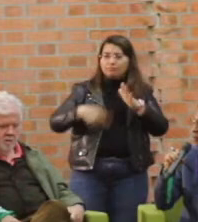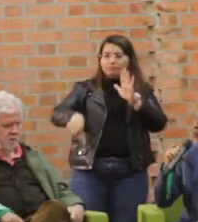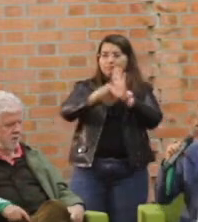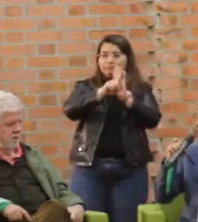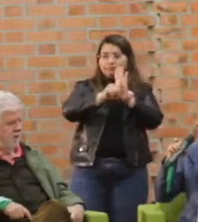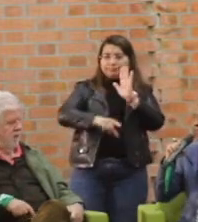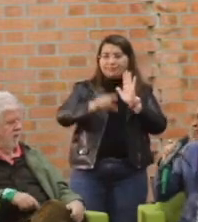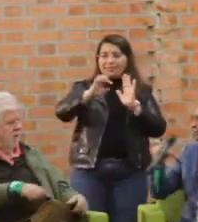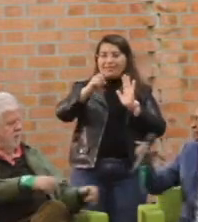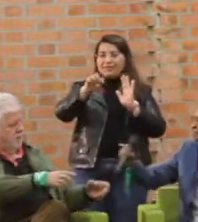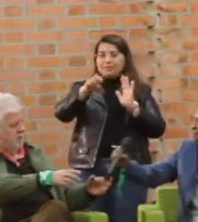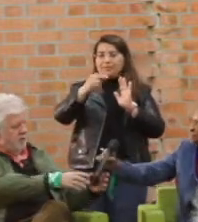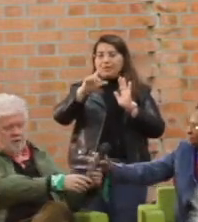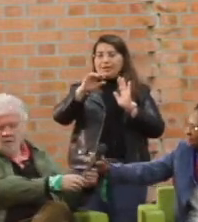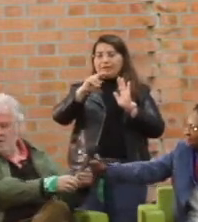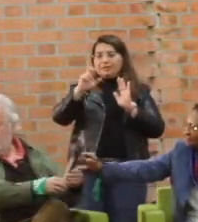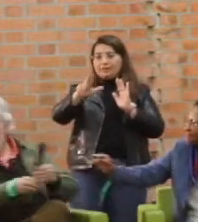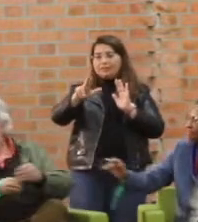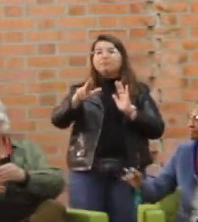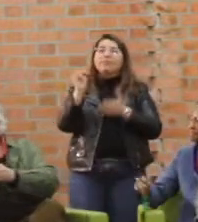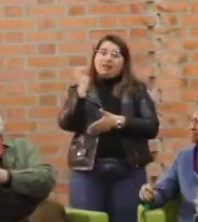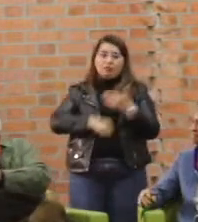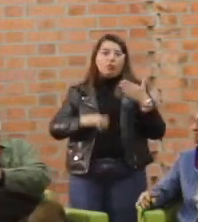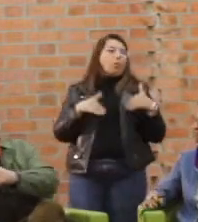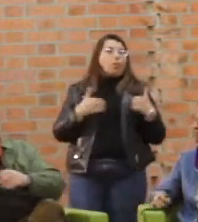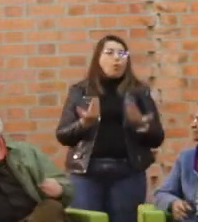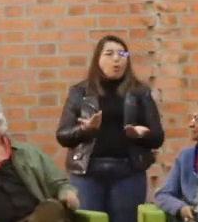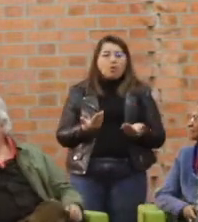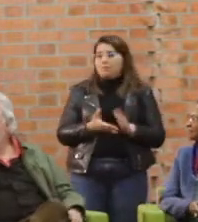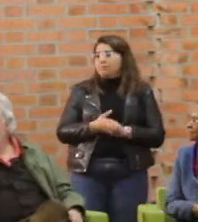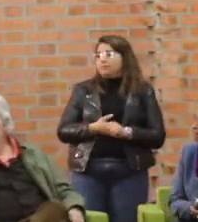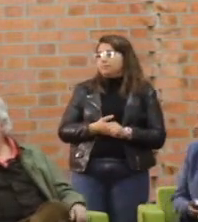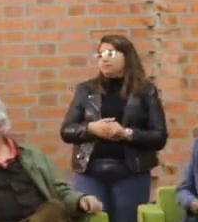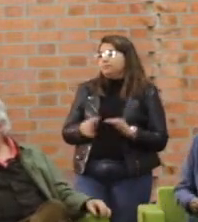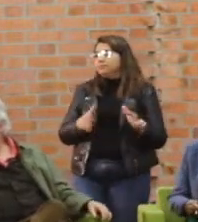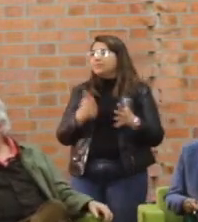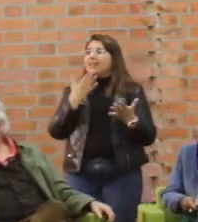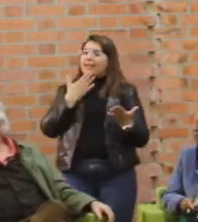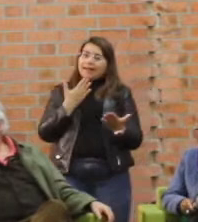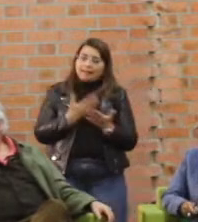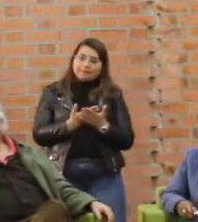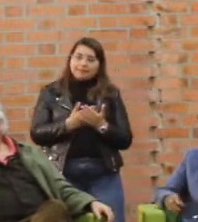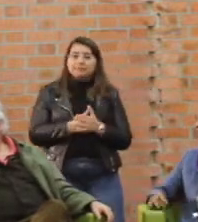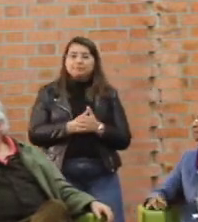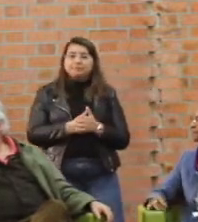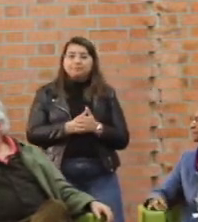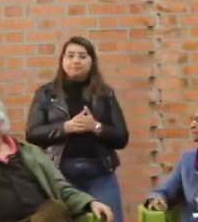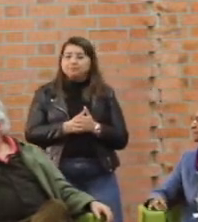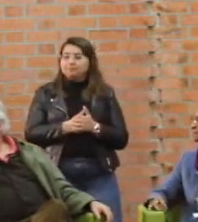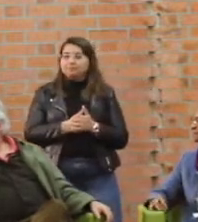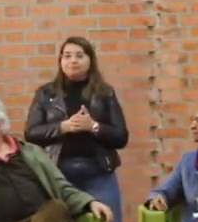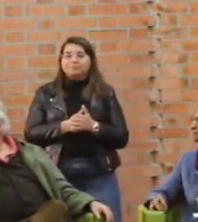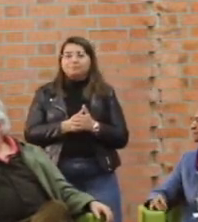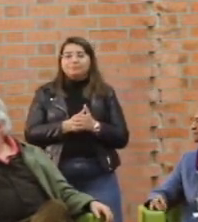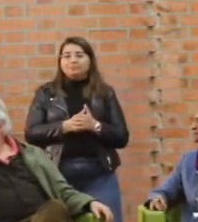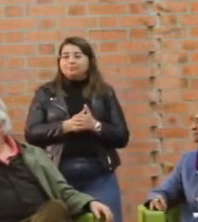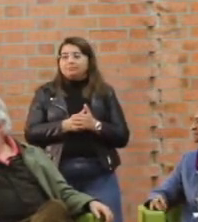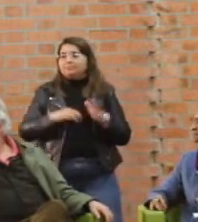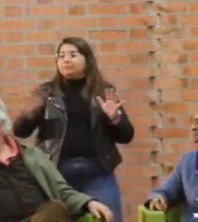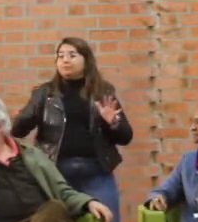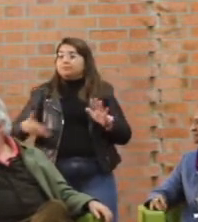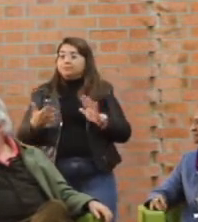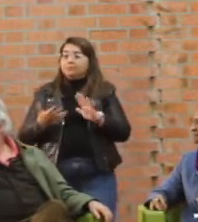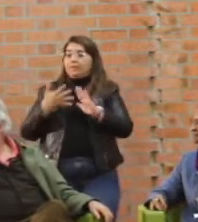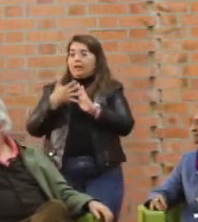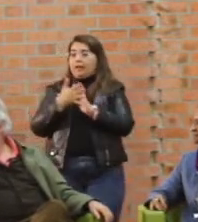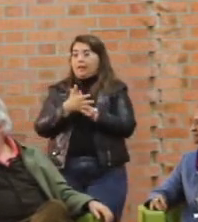cómo lo piensas Gracias Mara concuerdo más o menos con